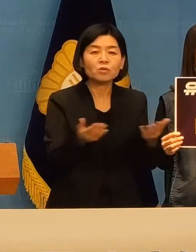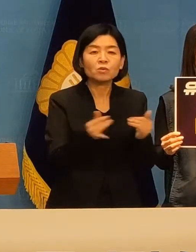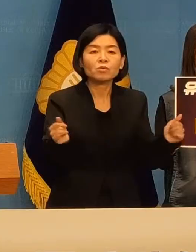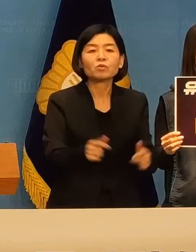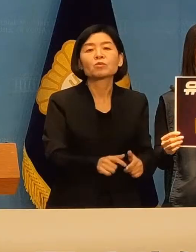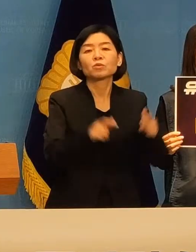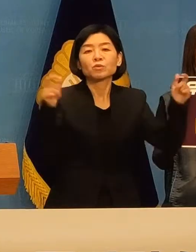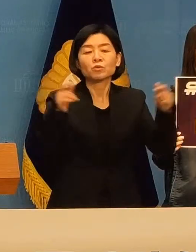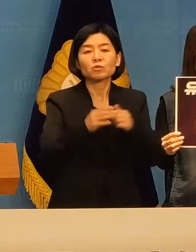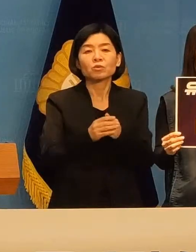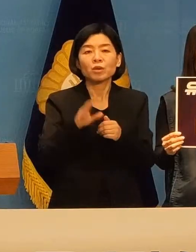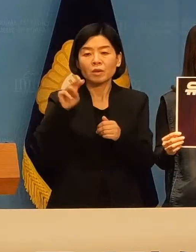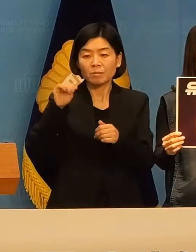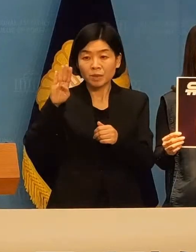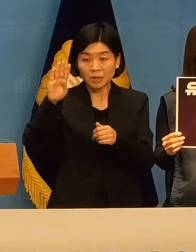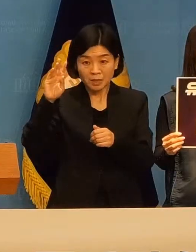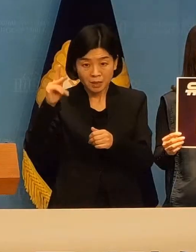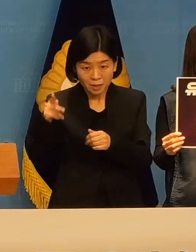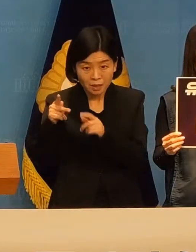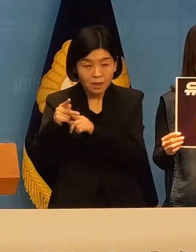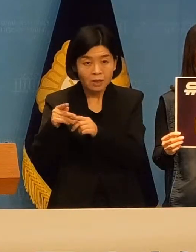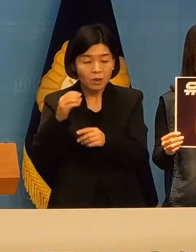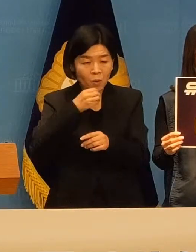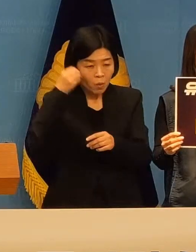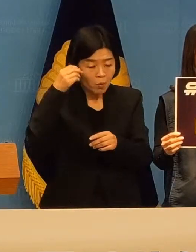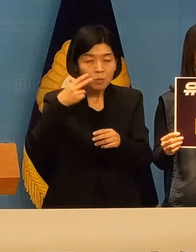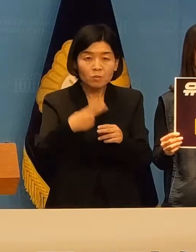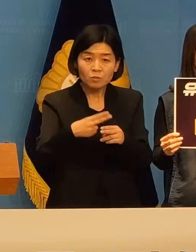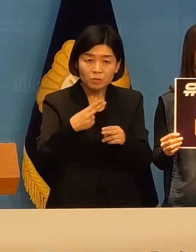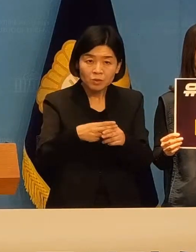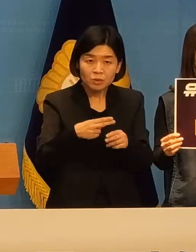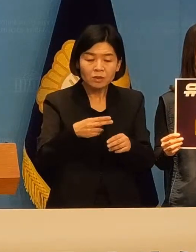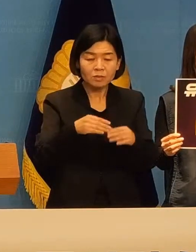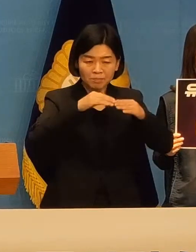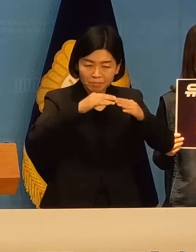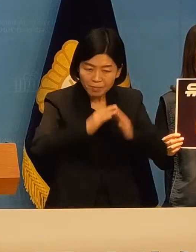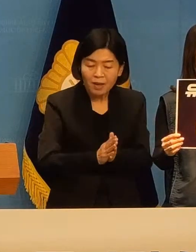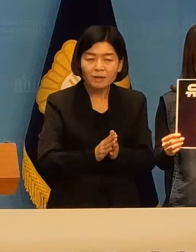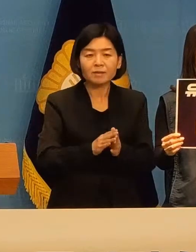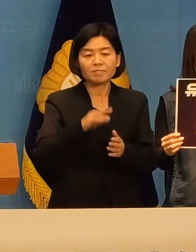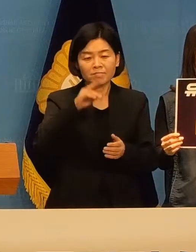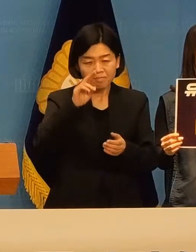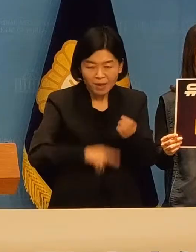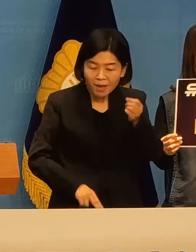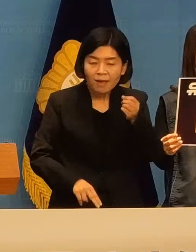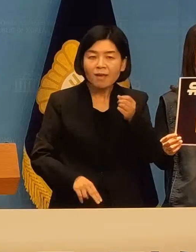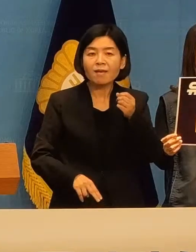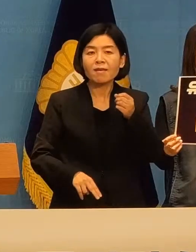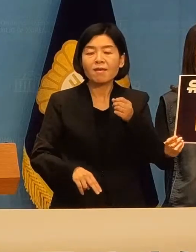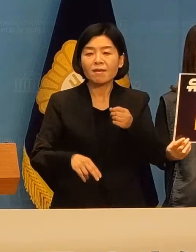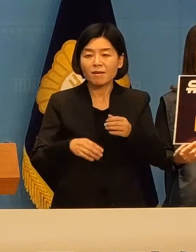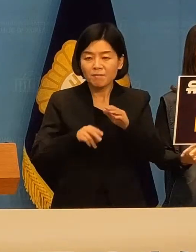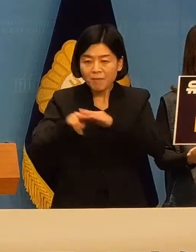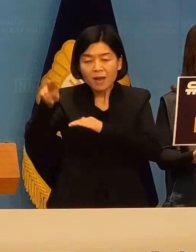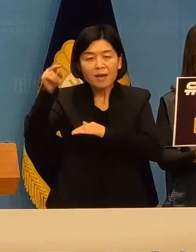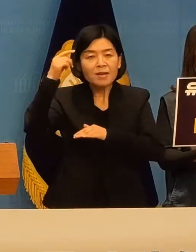사모펀드 MBK는 국민유통기업 홈플러스를 폐점, 매각으로 난도질하고 먹튀하려는